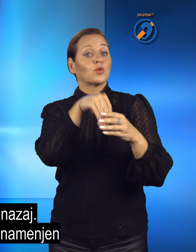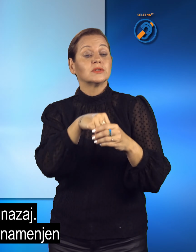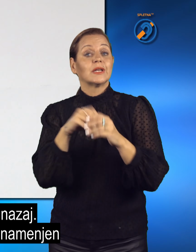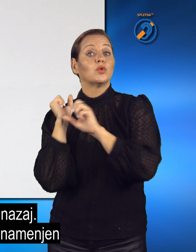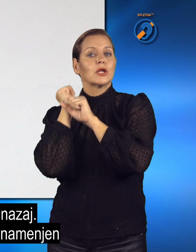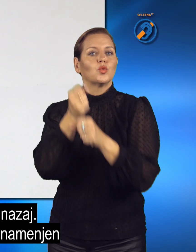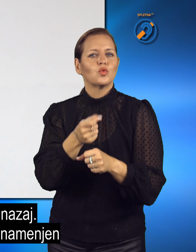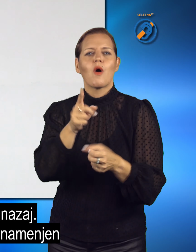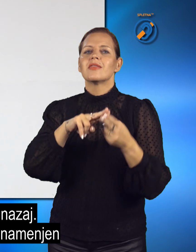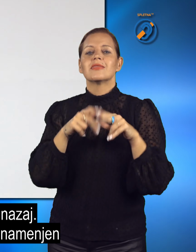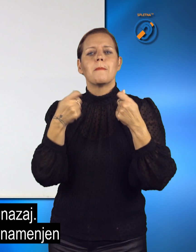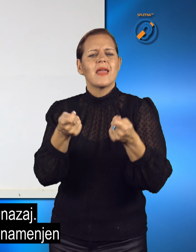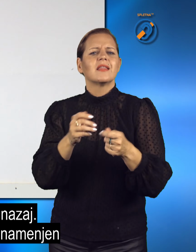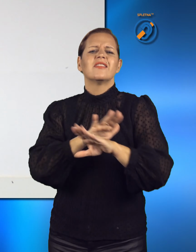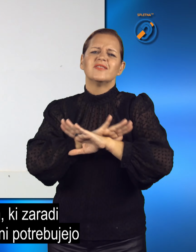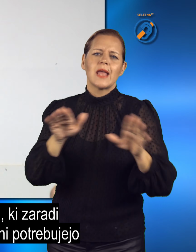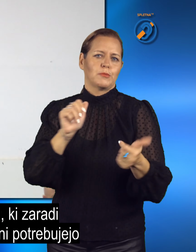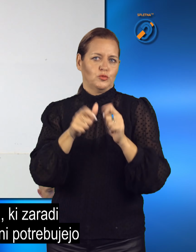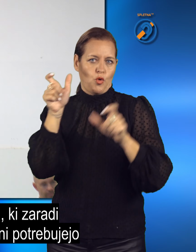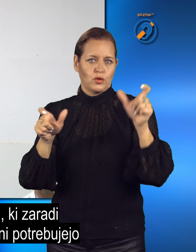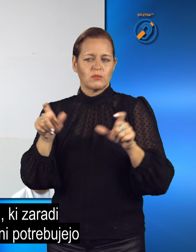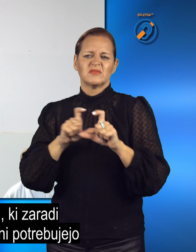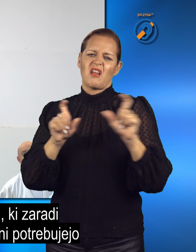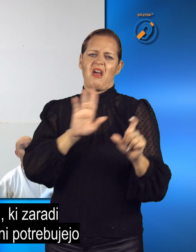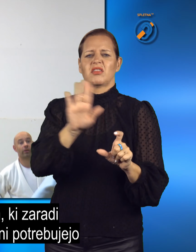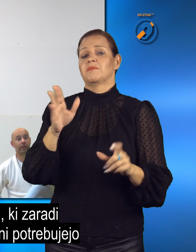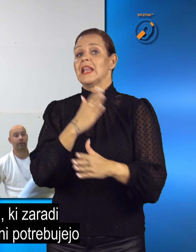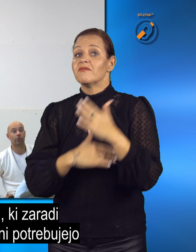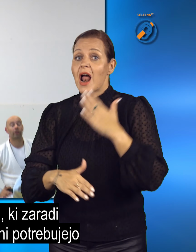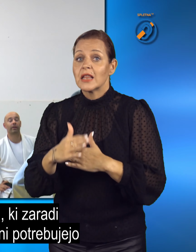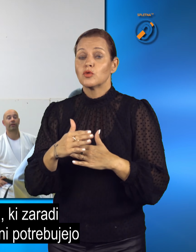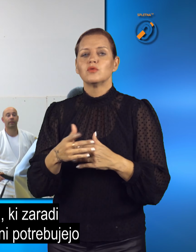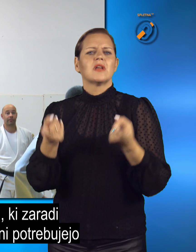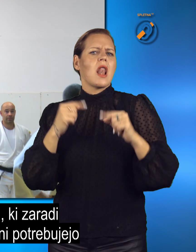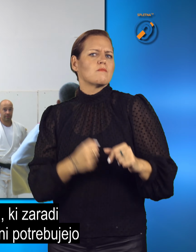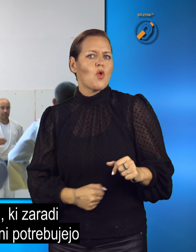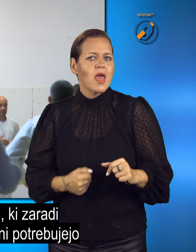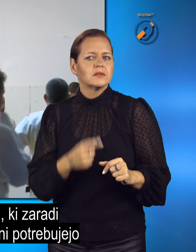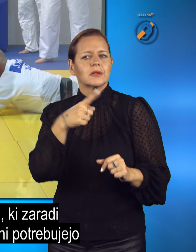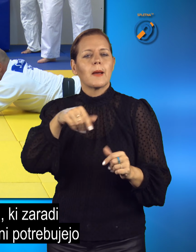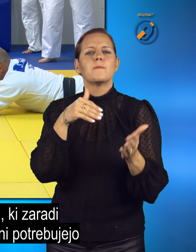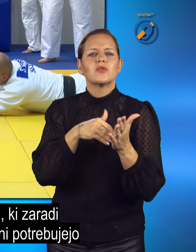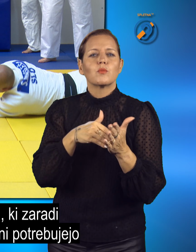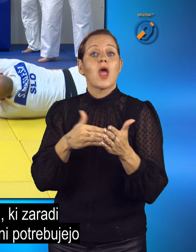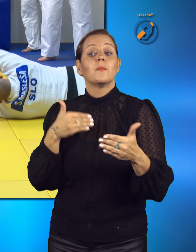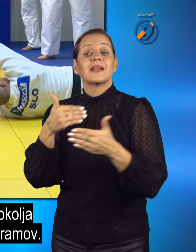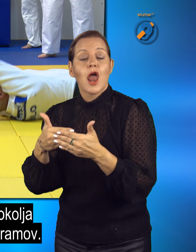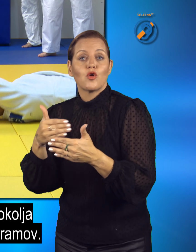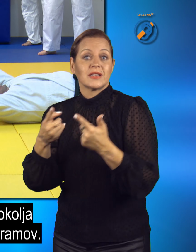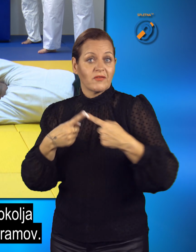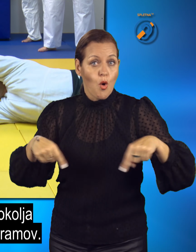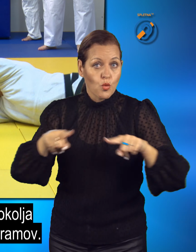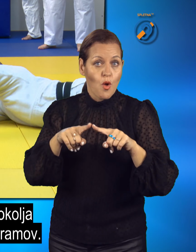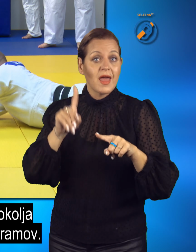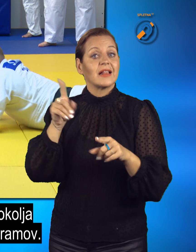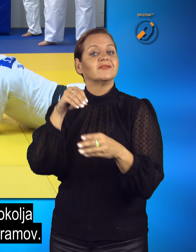nazaj. Inkluzivni judo je namenjen vsem športnikom, ki zaradi invalidnosti ali bolezni potrebujejo